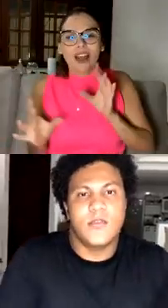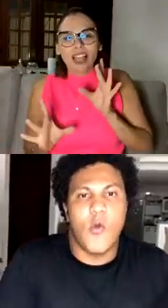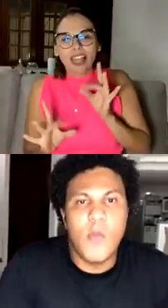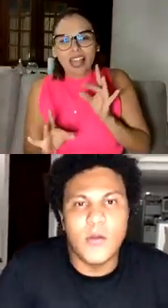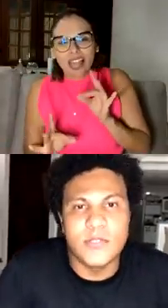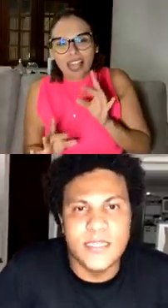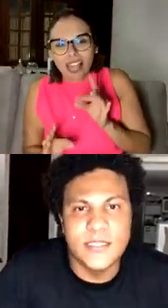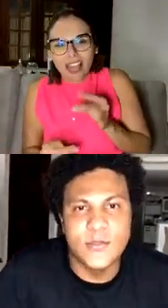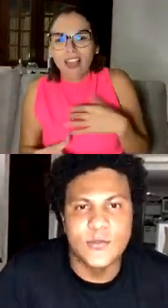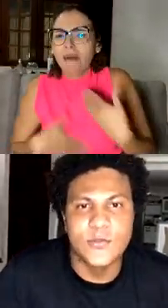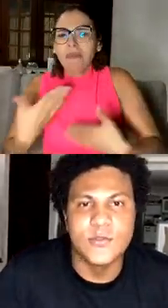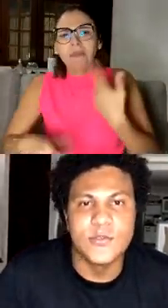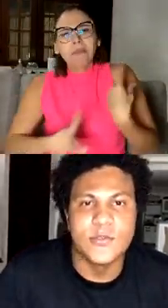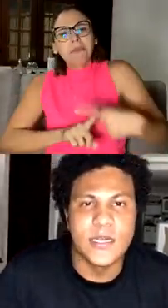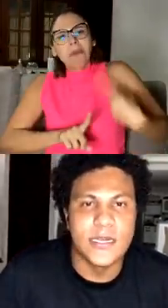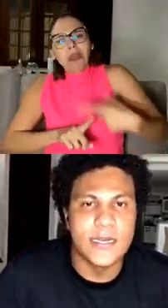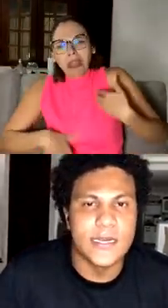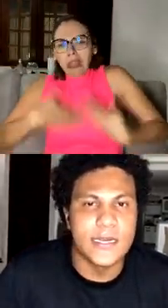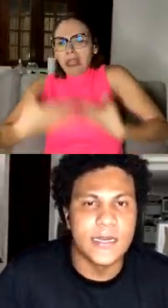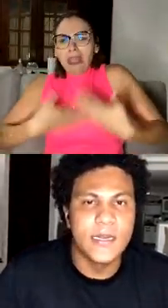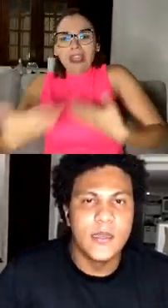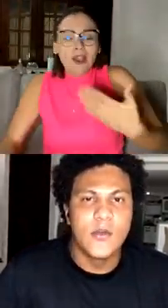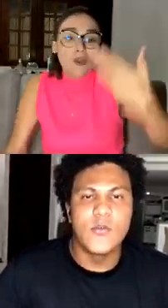E como acontece isso tudo,